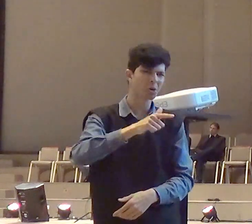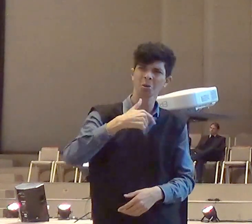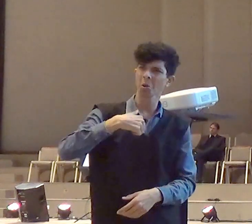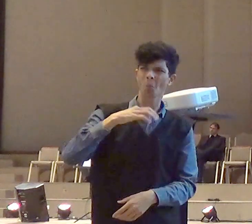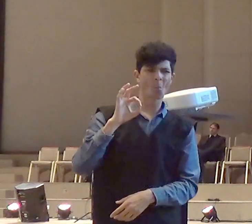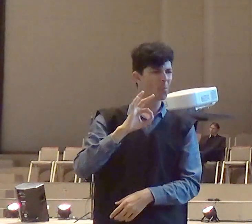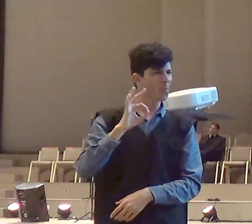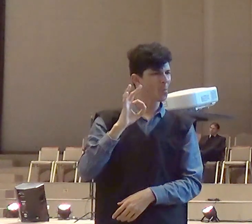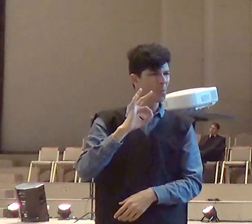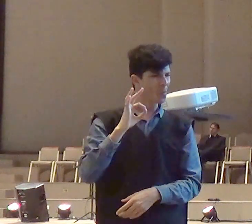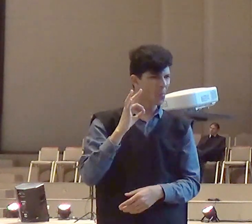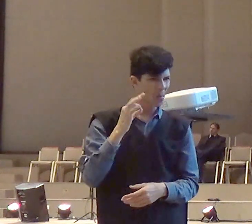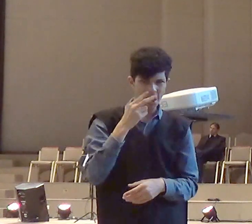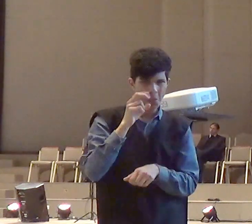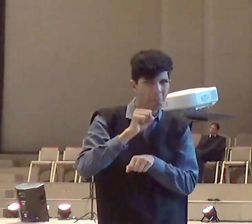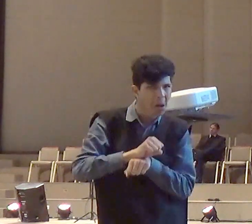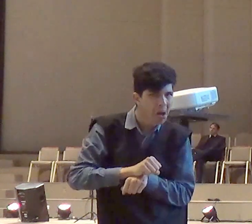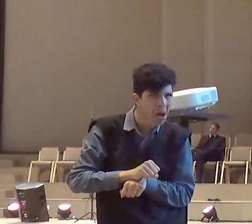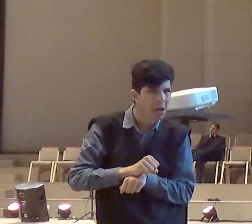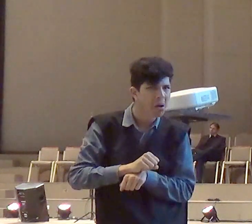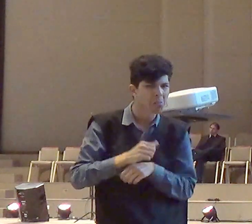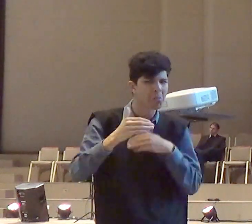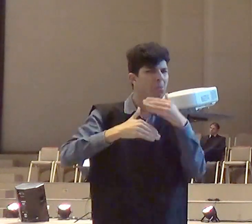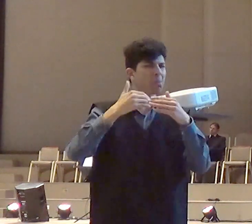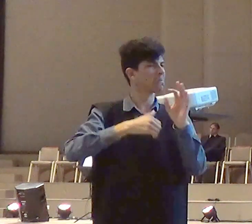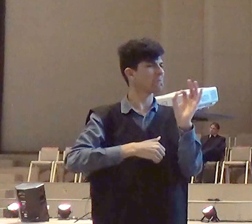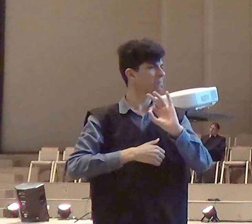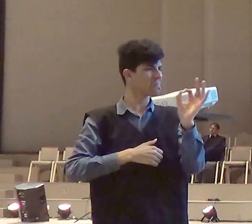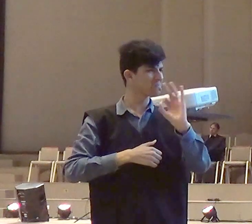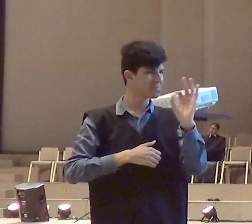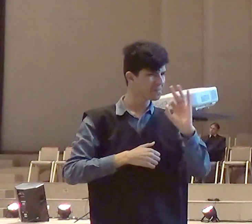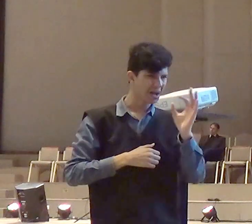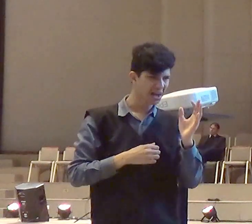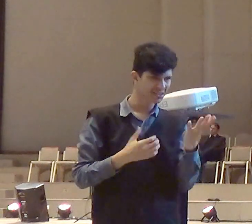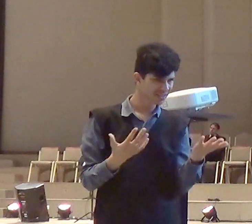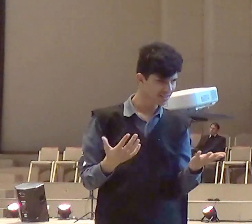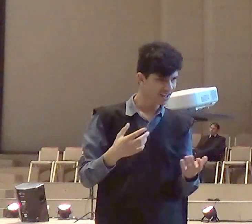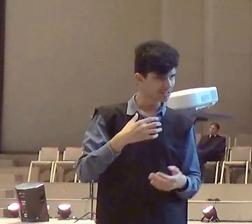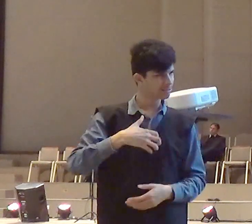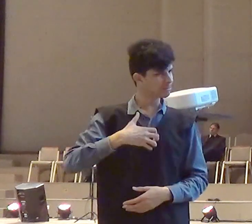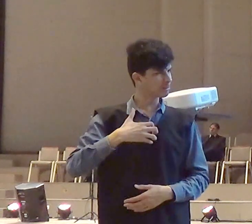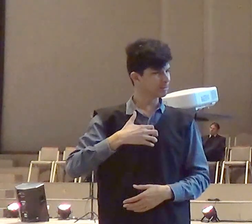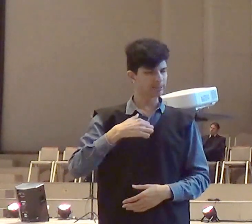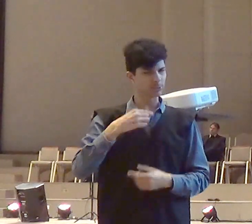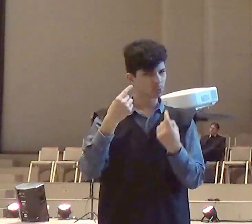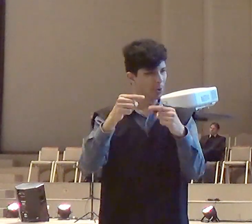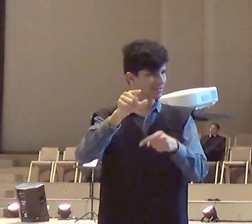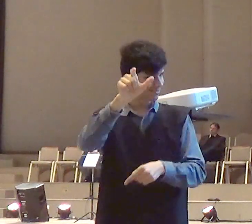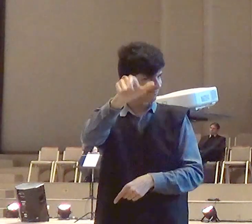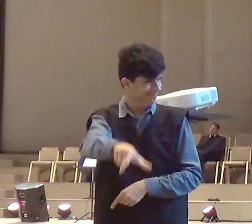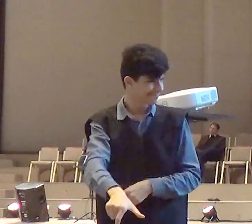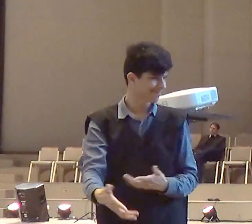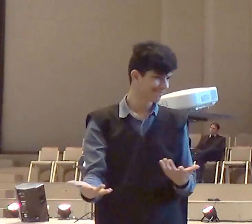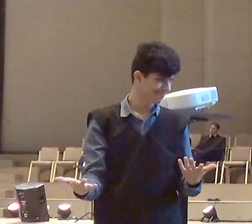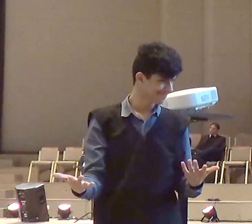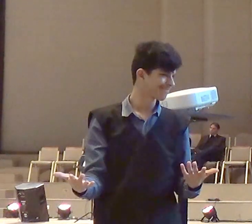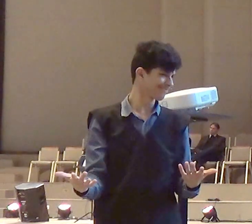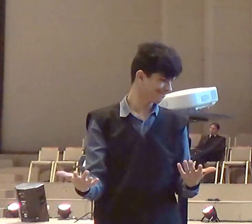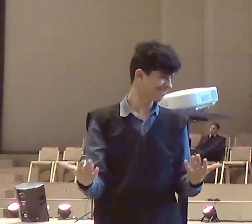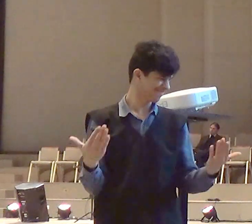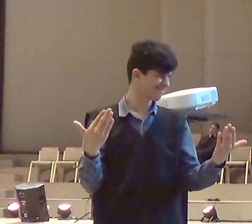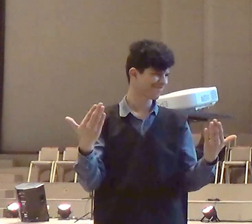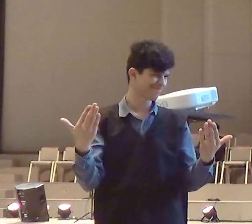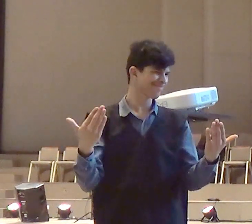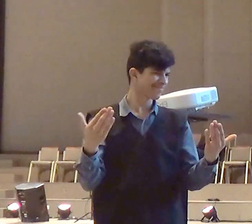para vida de coré da TAM abirão e assim por diante E aí